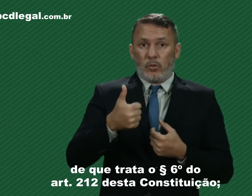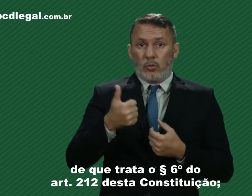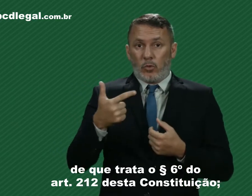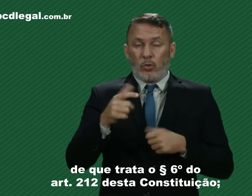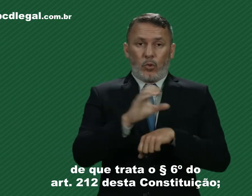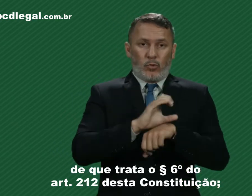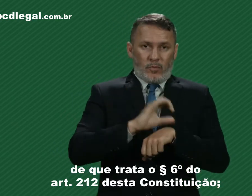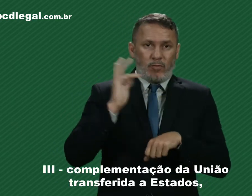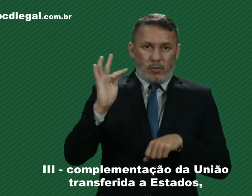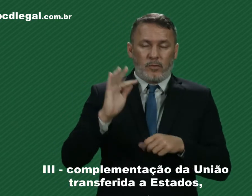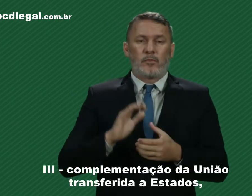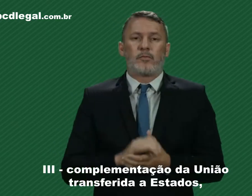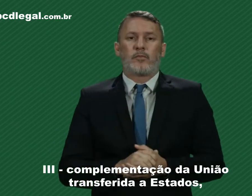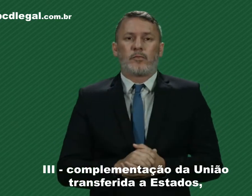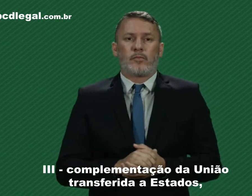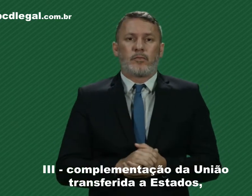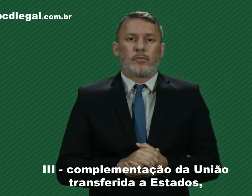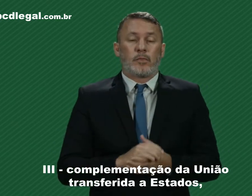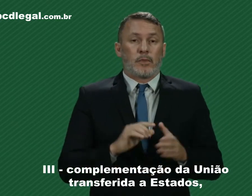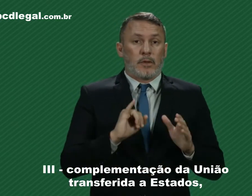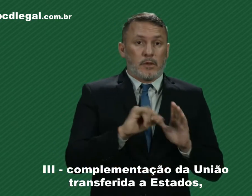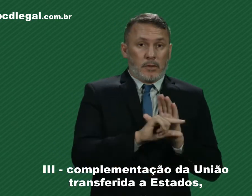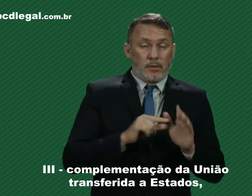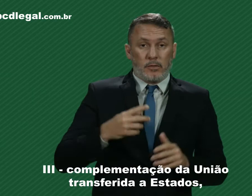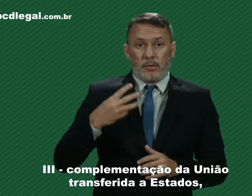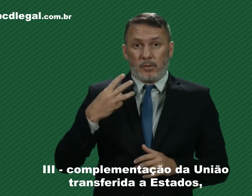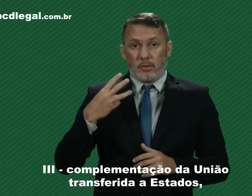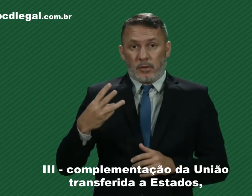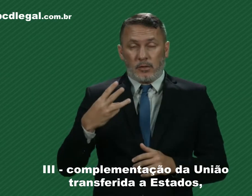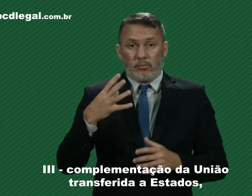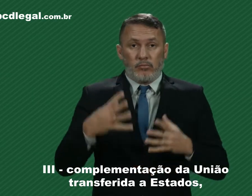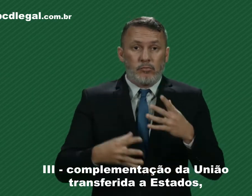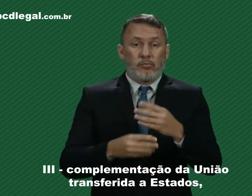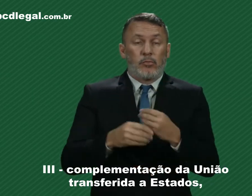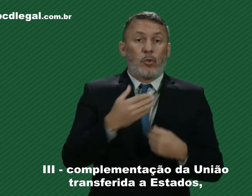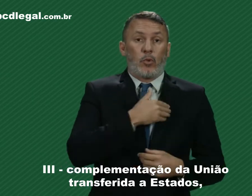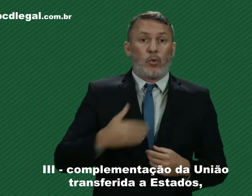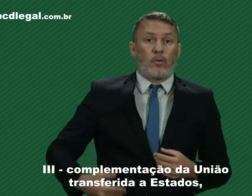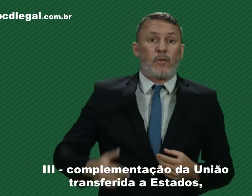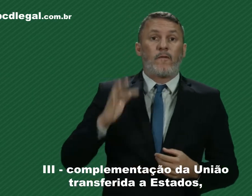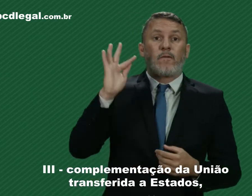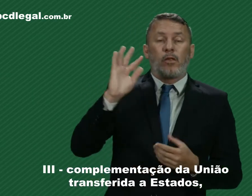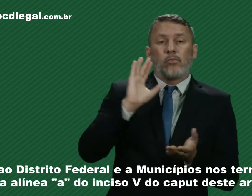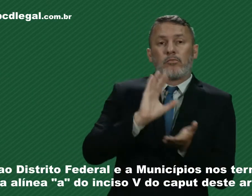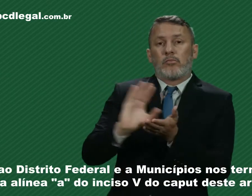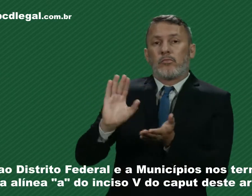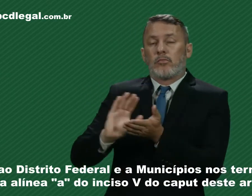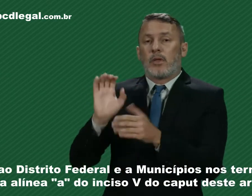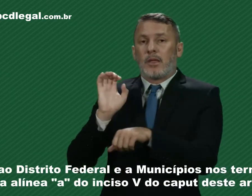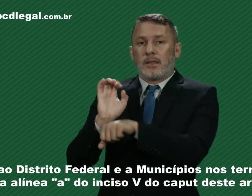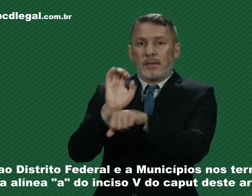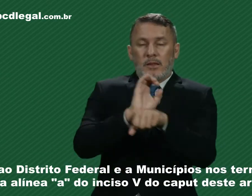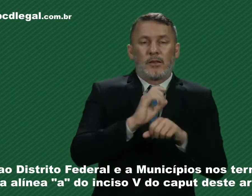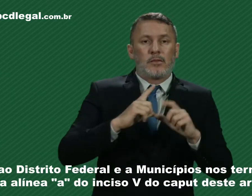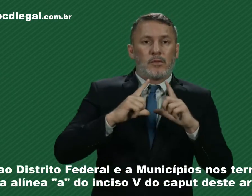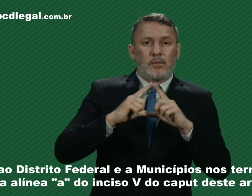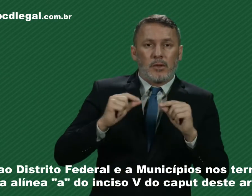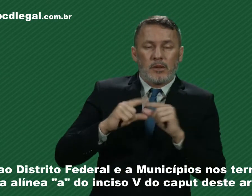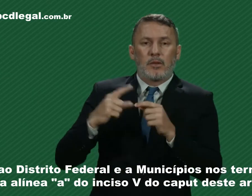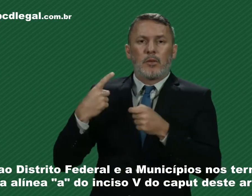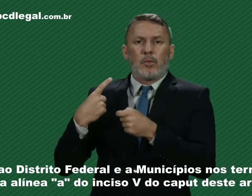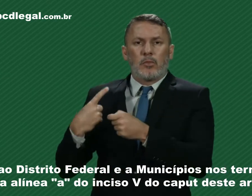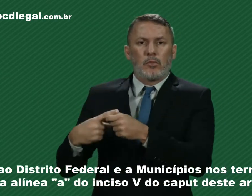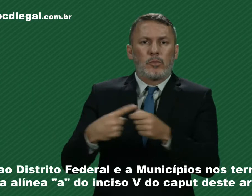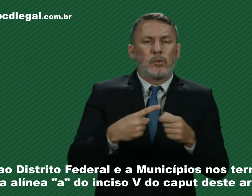desta Constituição. Inciso 3. Complementação da União transferida a estados, ao Distrito Federal e